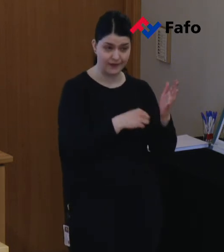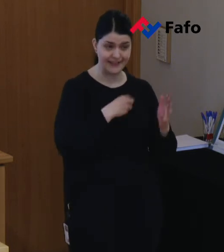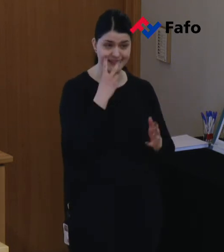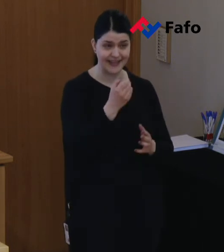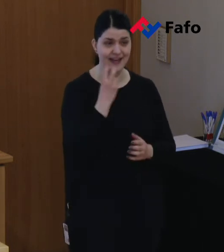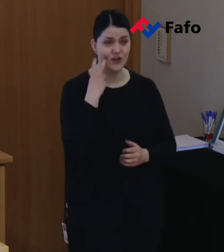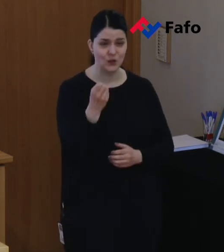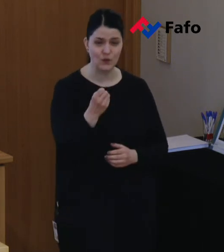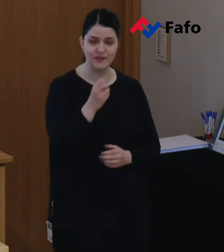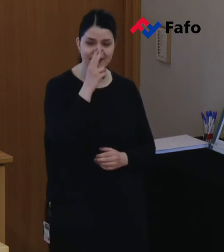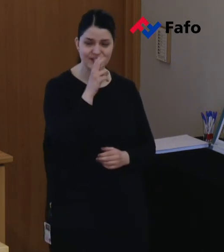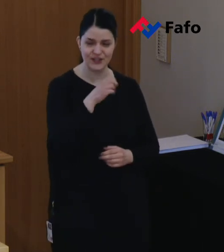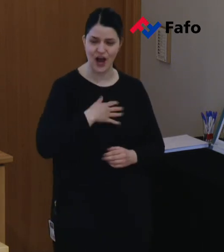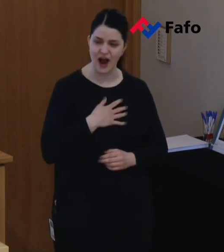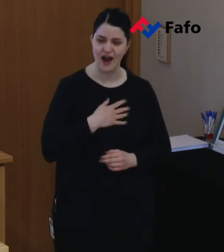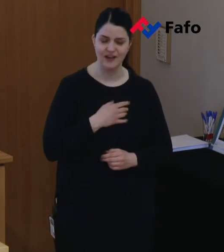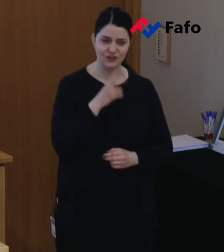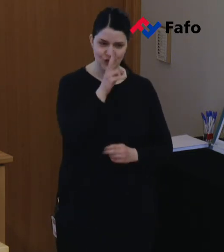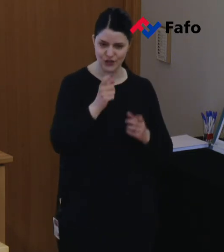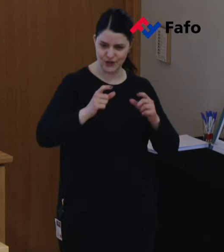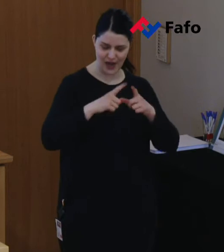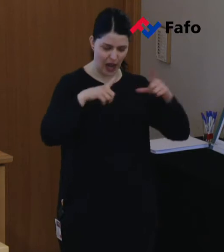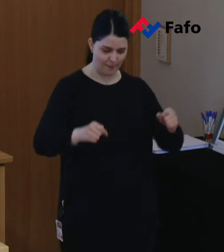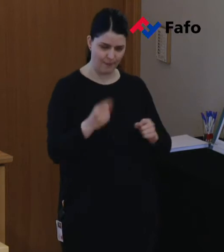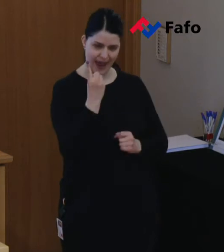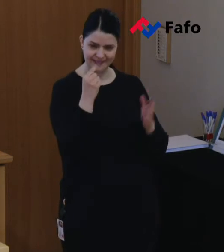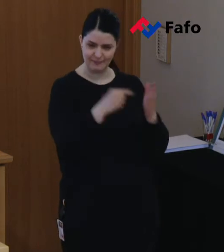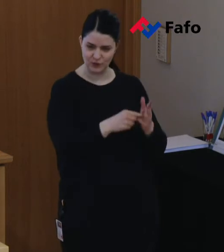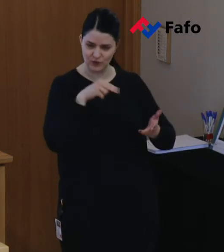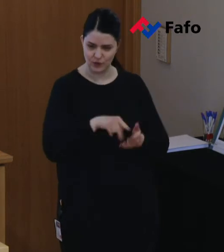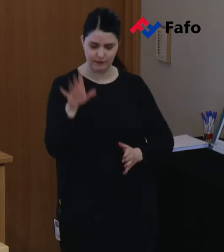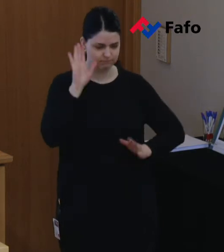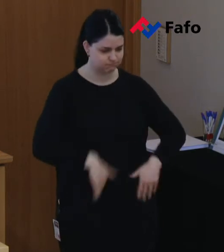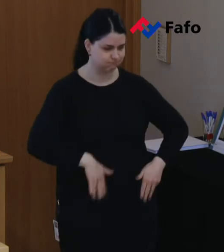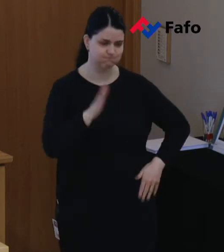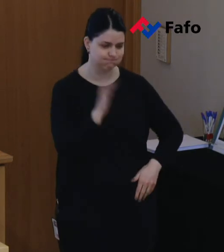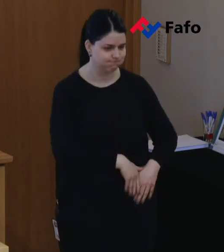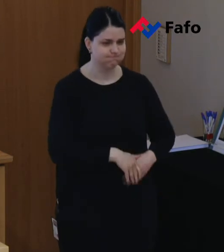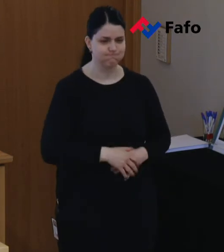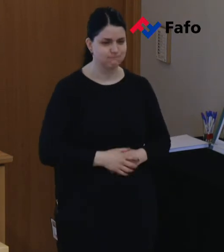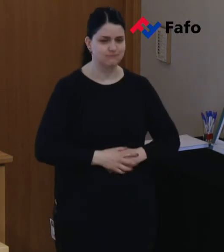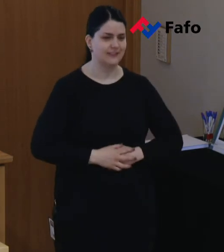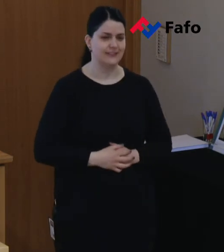Jon begynner å skal vifte med en ny lapp, og da, herregud, ja, der står det ett minutt.